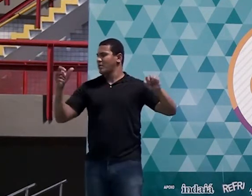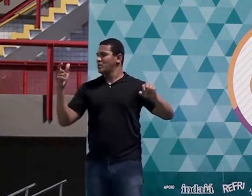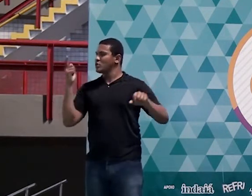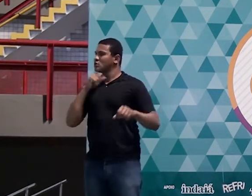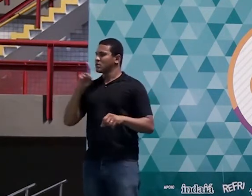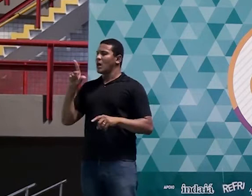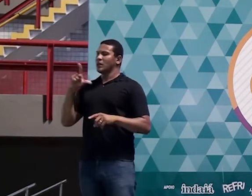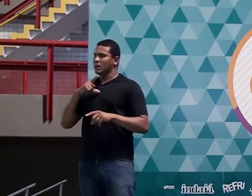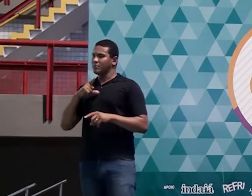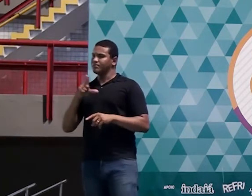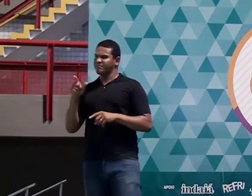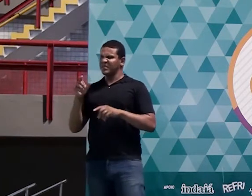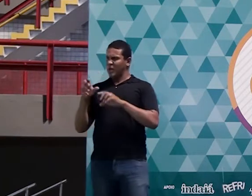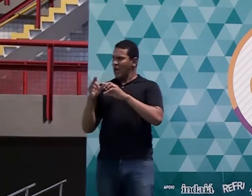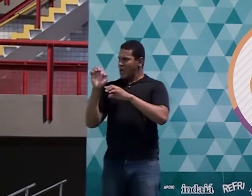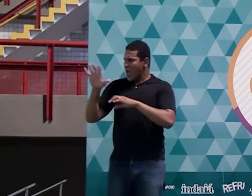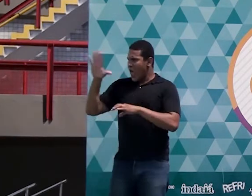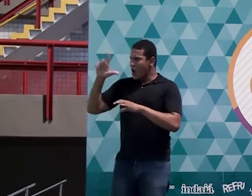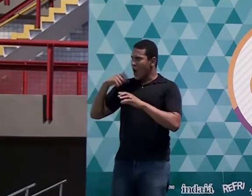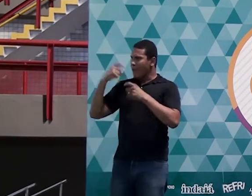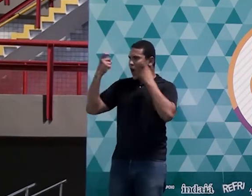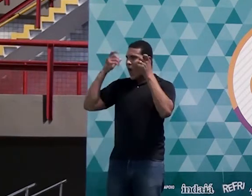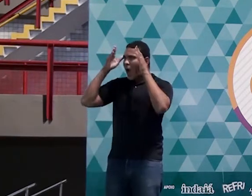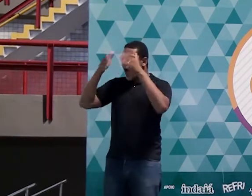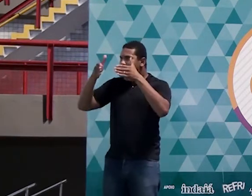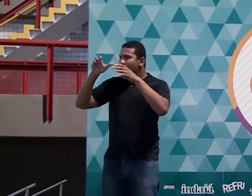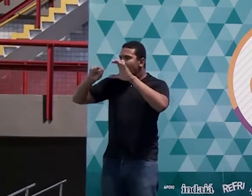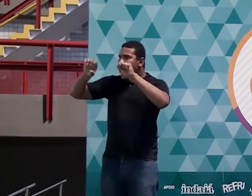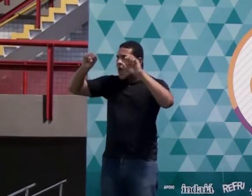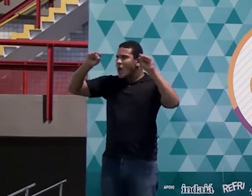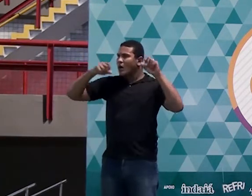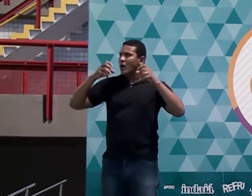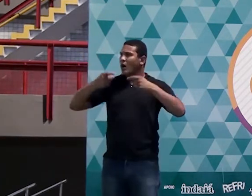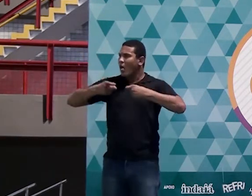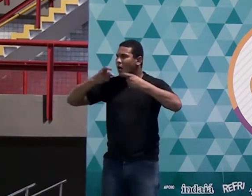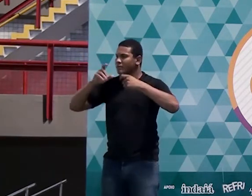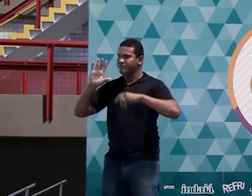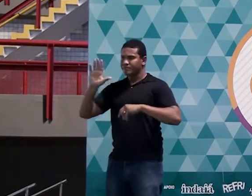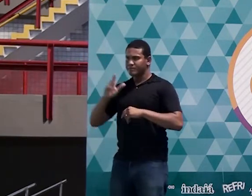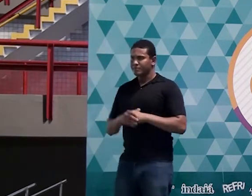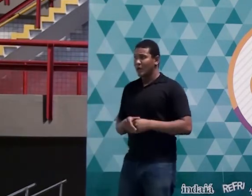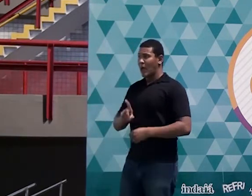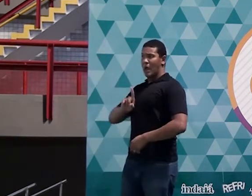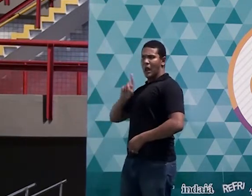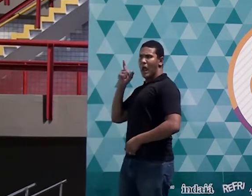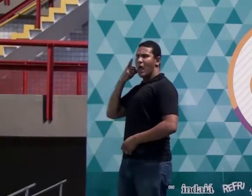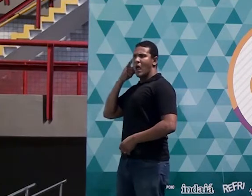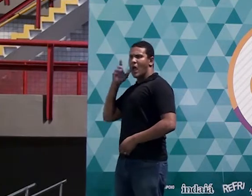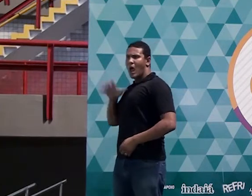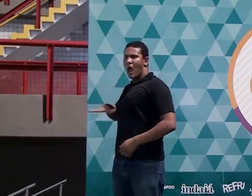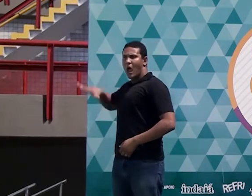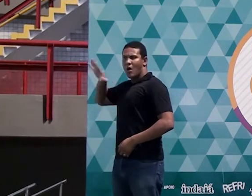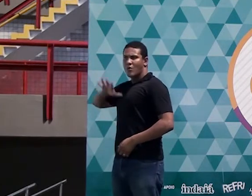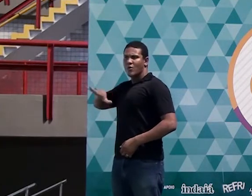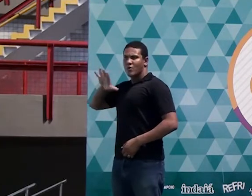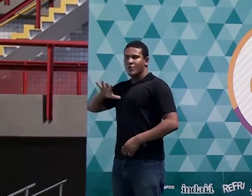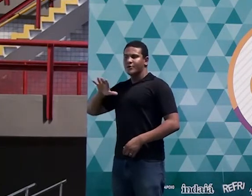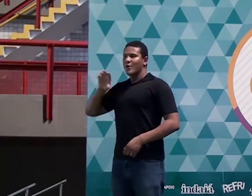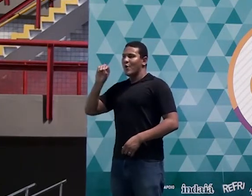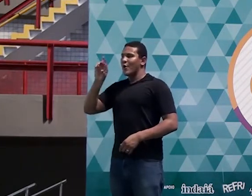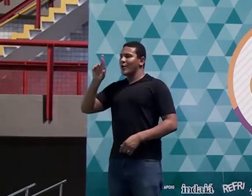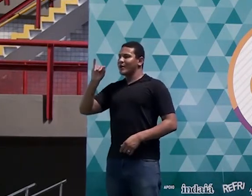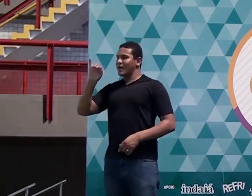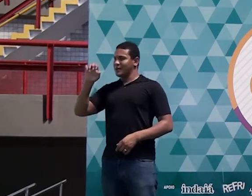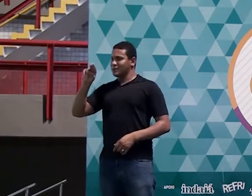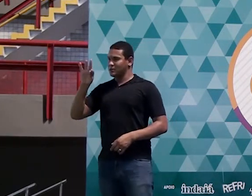do Oriente, o mundo árabe está entrando em contato com o europeu. Os árabes já tinham se